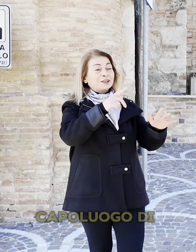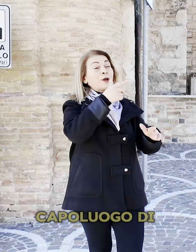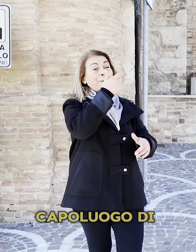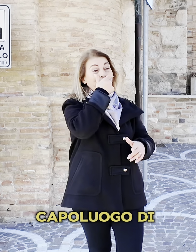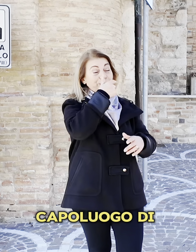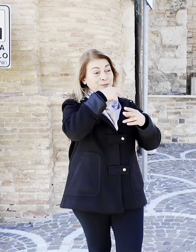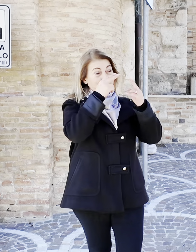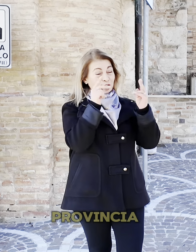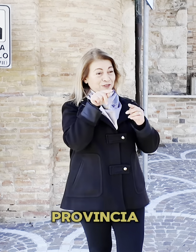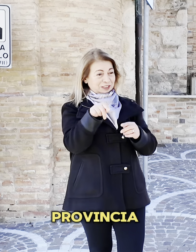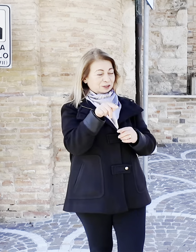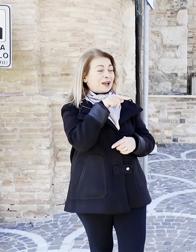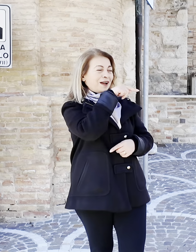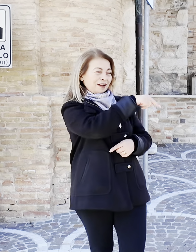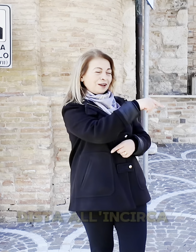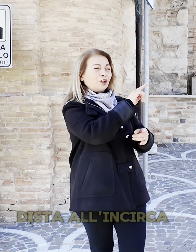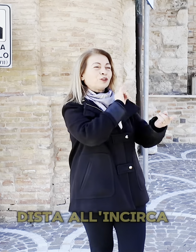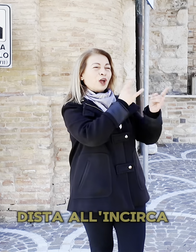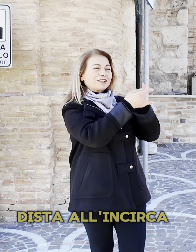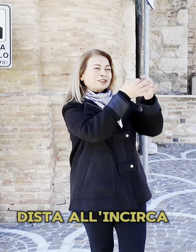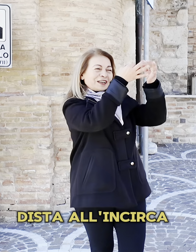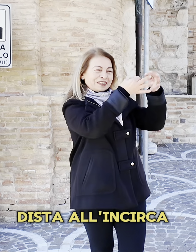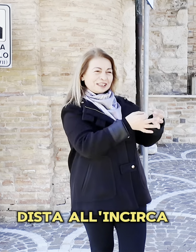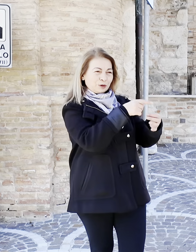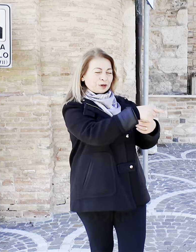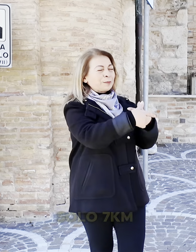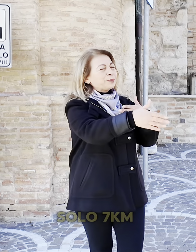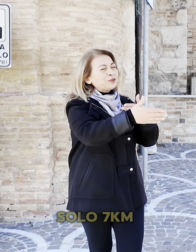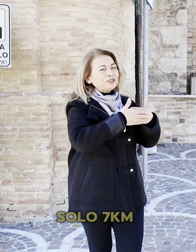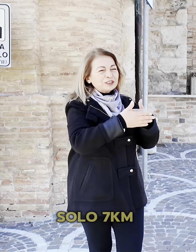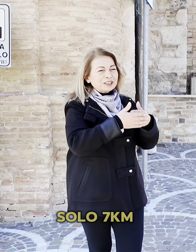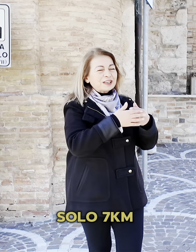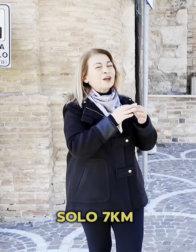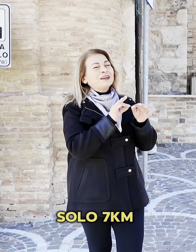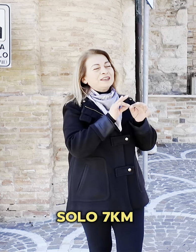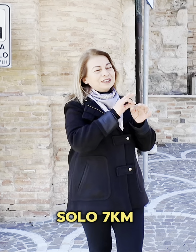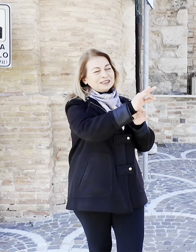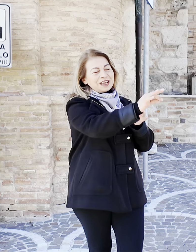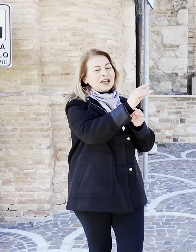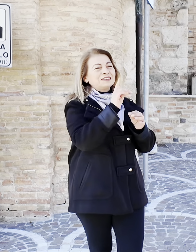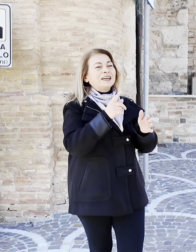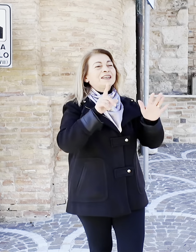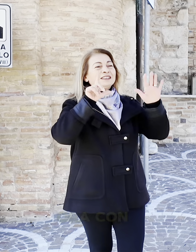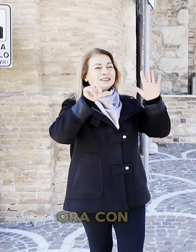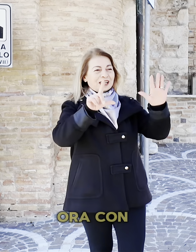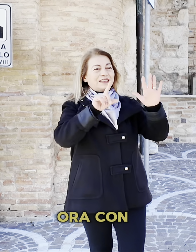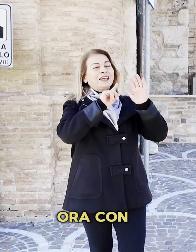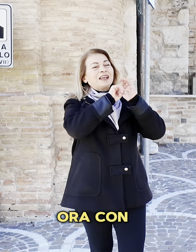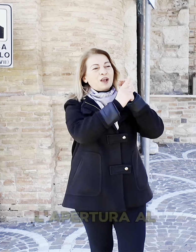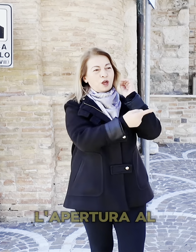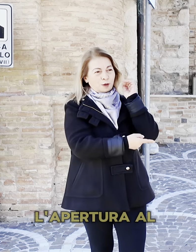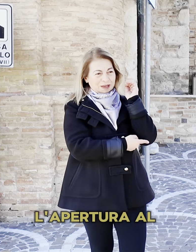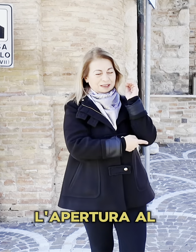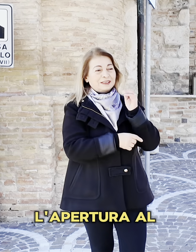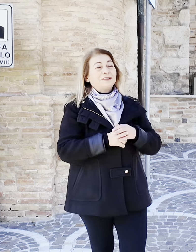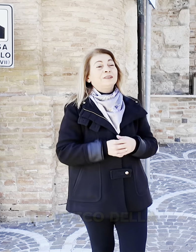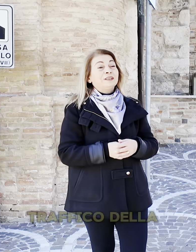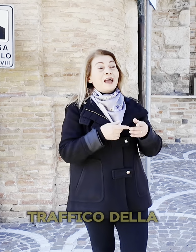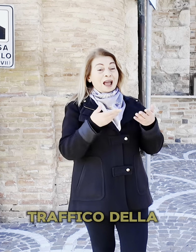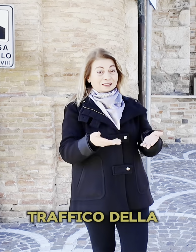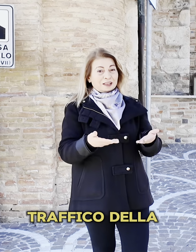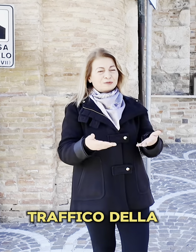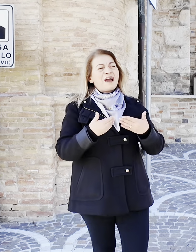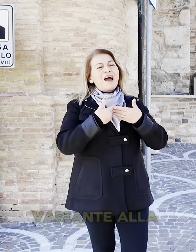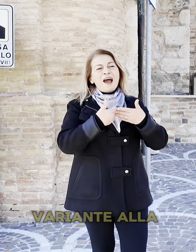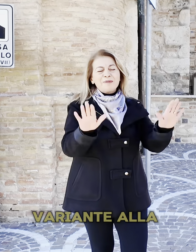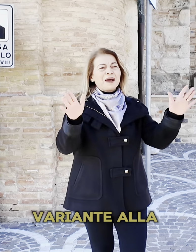al capoluogo di provincia. Dista all'incirca solo 7 chilometri. Ora, con l'apertura al